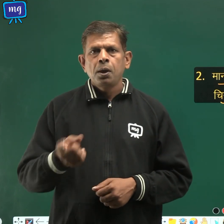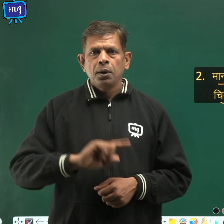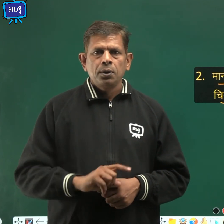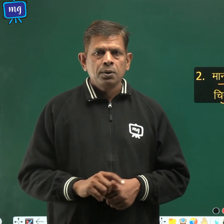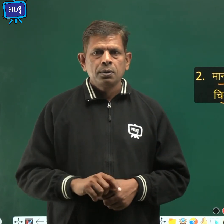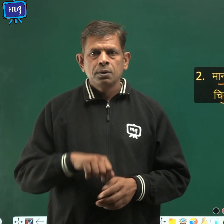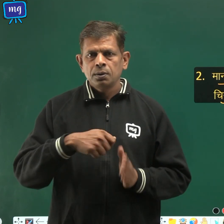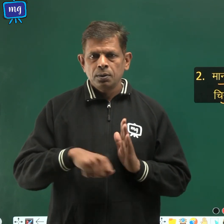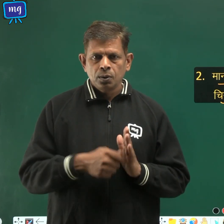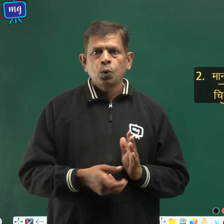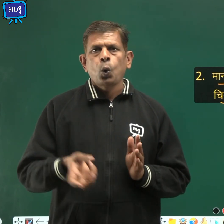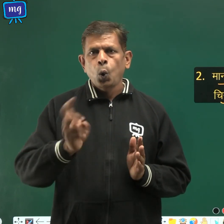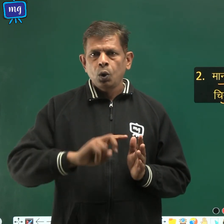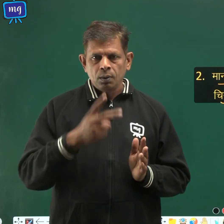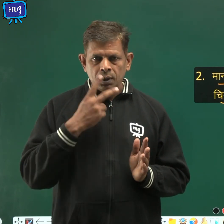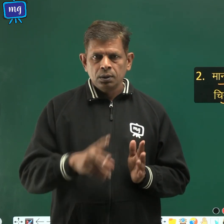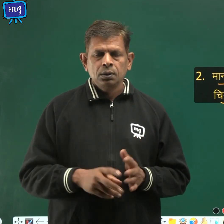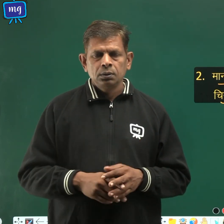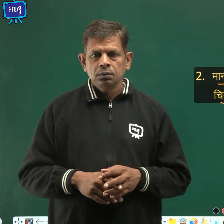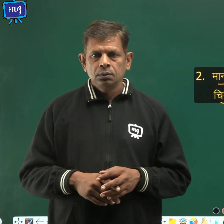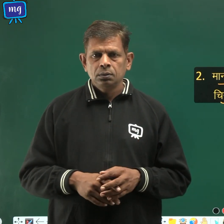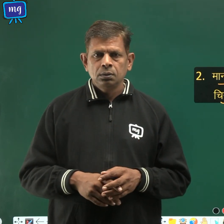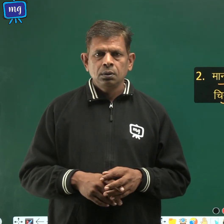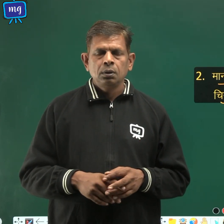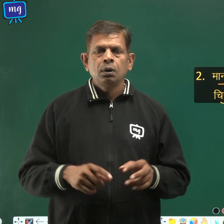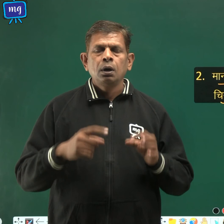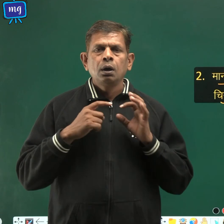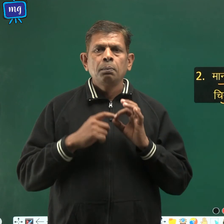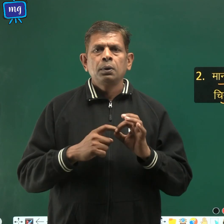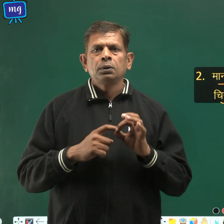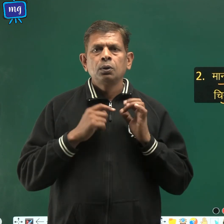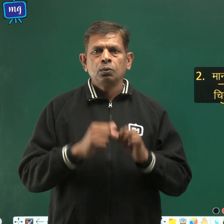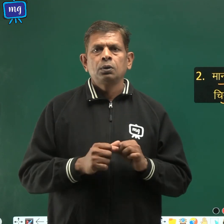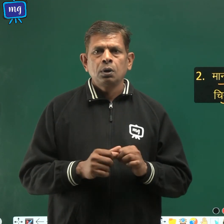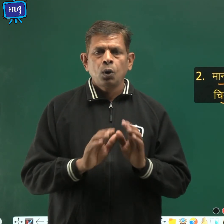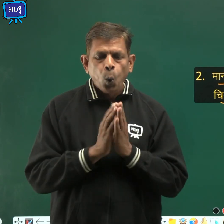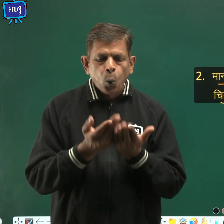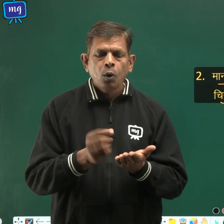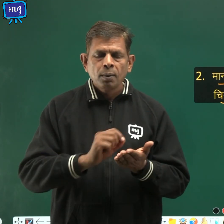को दोबारा देखना, प्रश्न उत्तर कॉपी में लिखना,